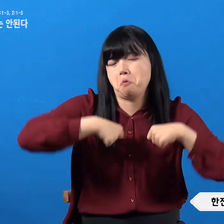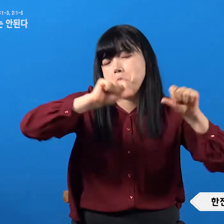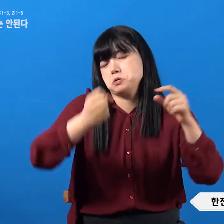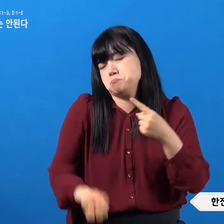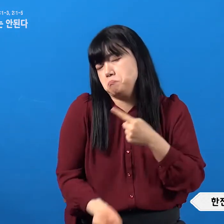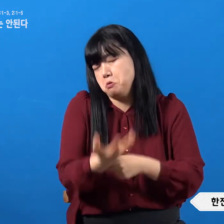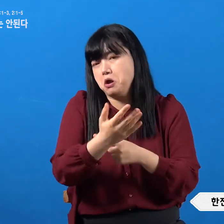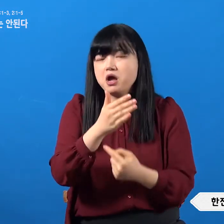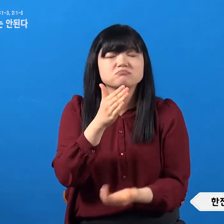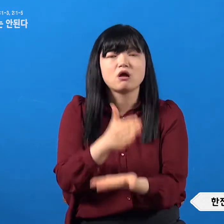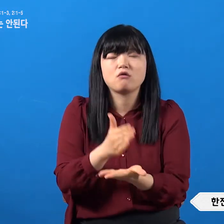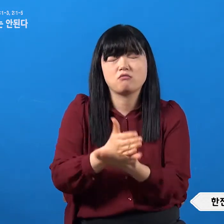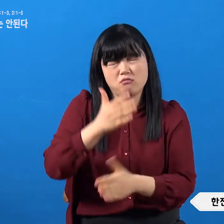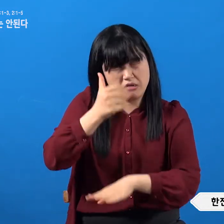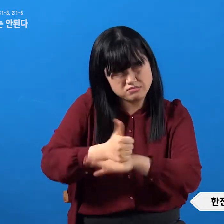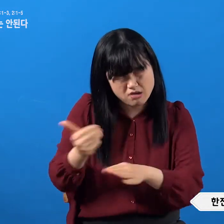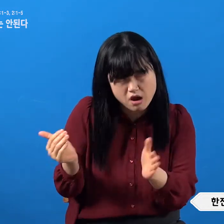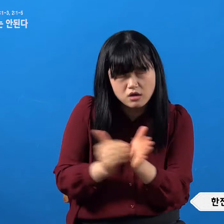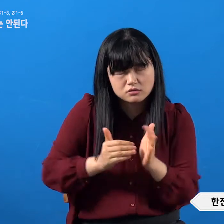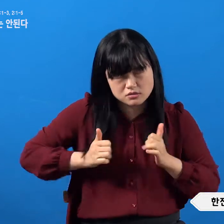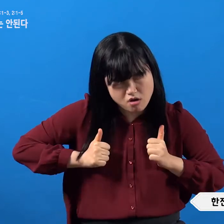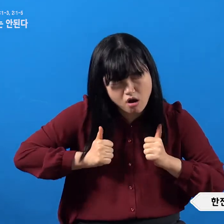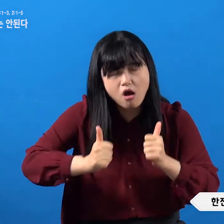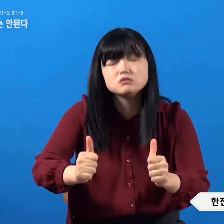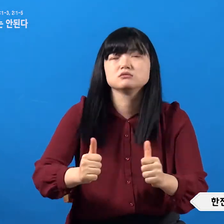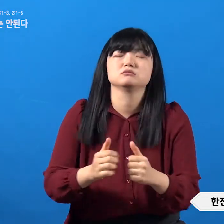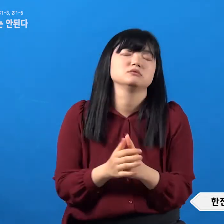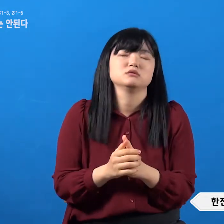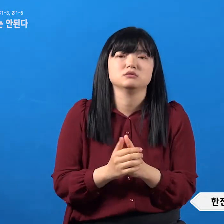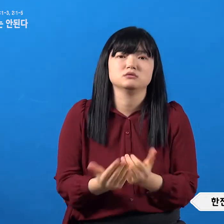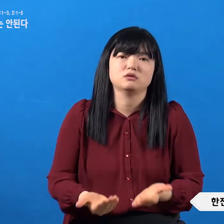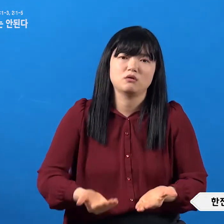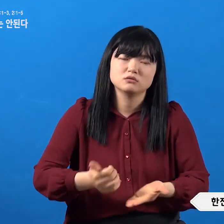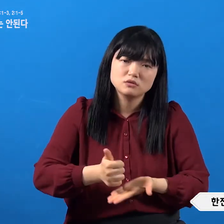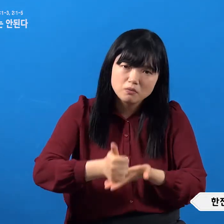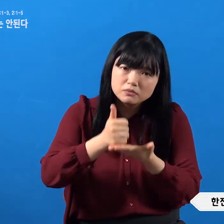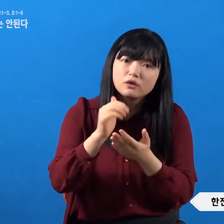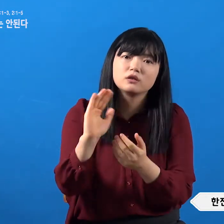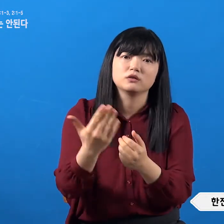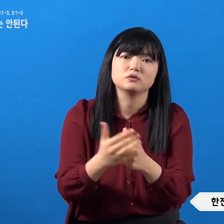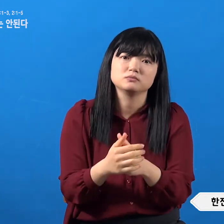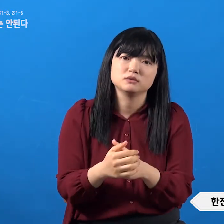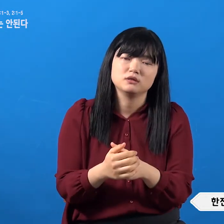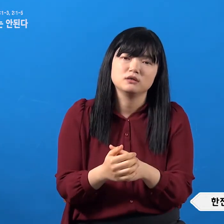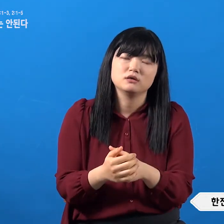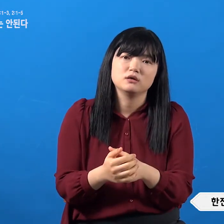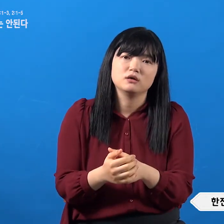아니라 마지막까지 열심을 다하는 것입니다.